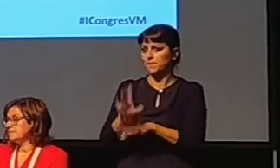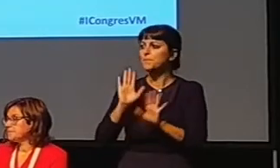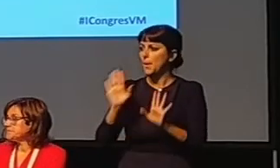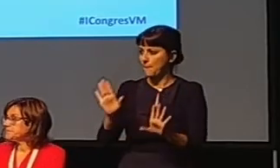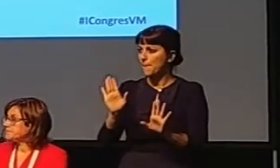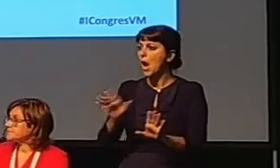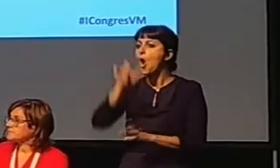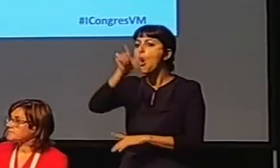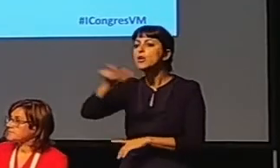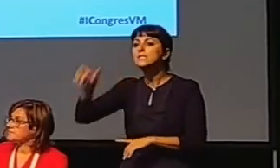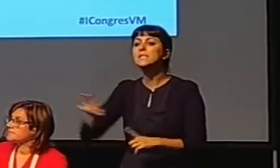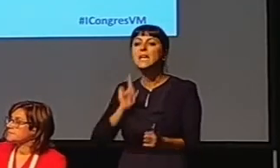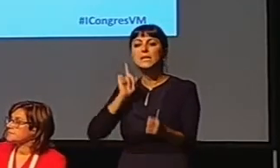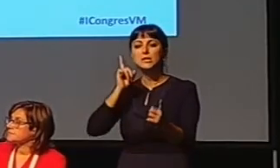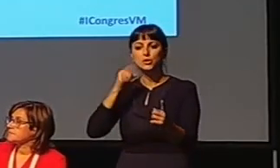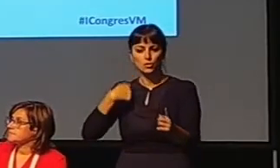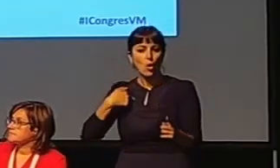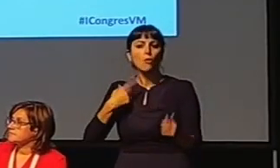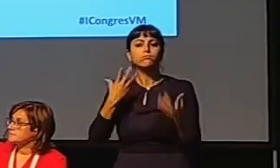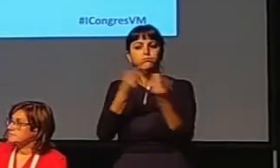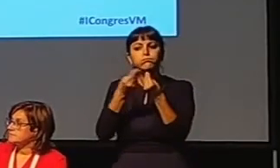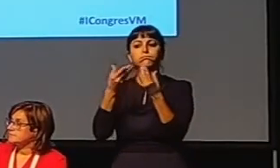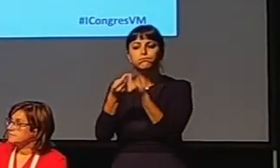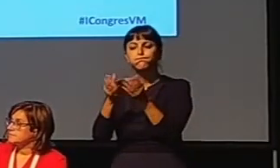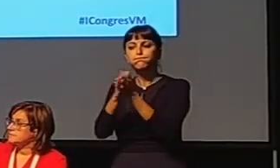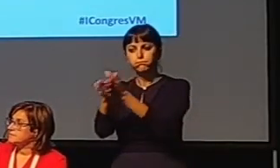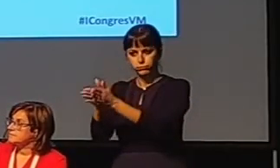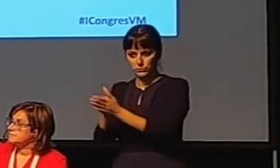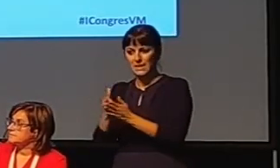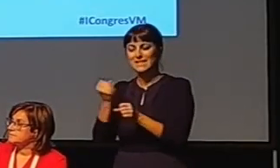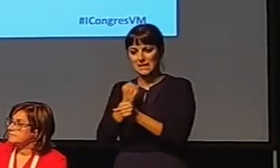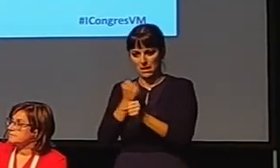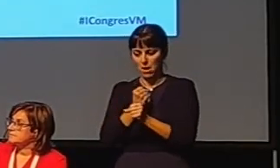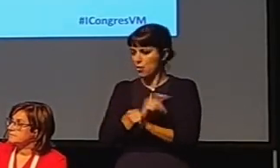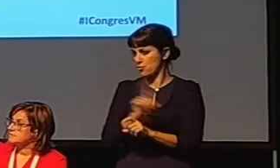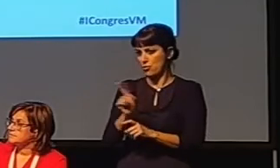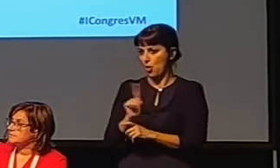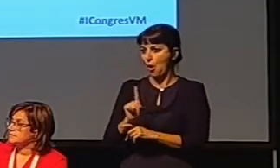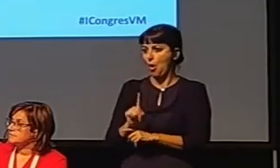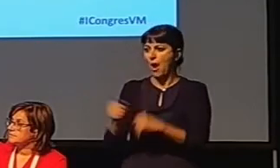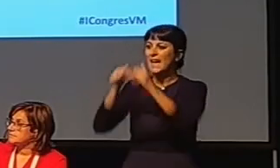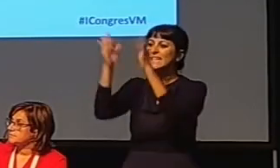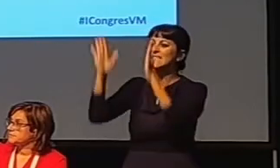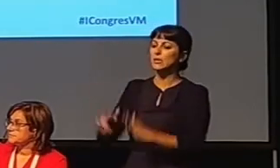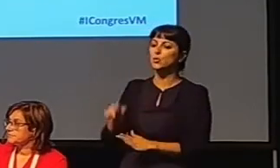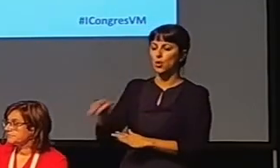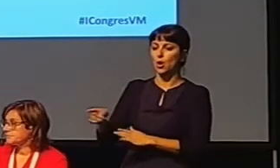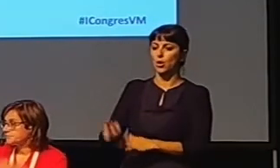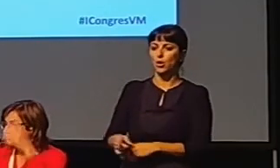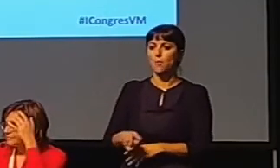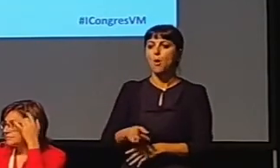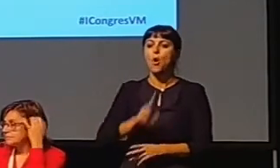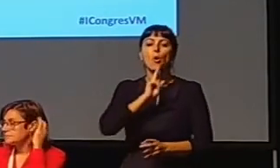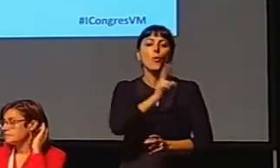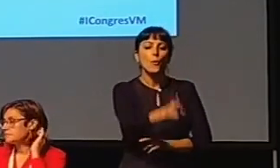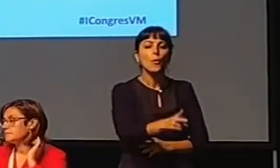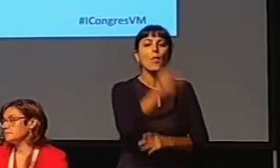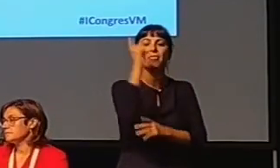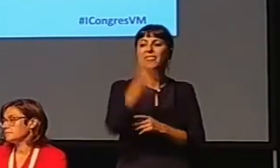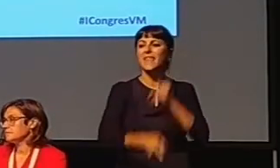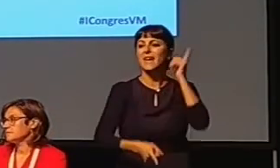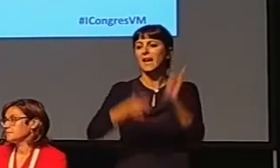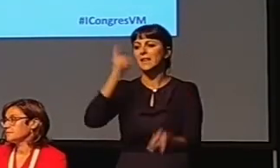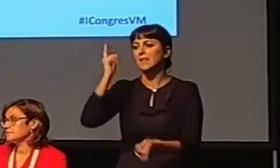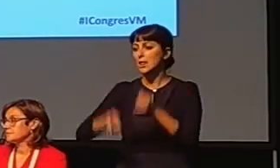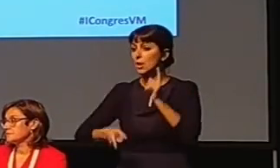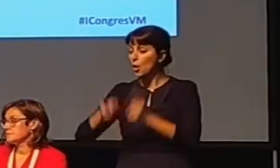jo, amb la que jo estic treballant, sinó a nivell institucional. O sigui, com s'estan donant les directrius? O sigui, com qüestionem, per exemple, tot el tema